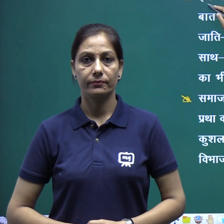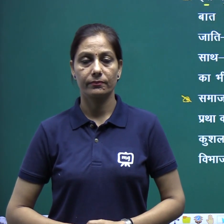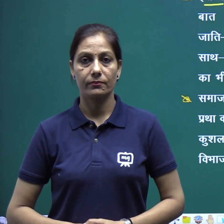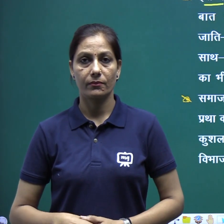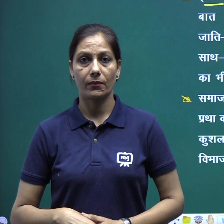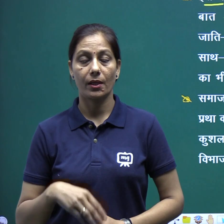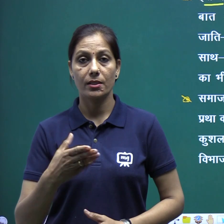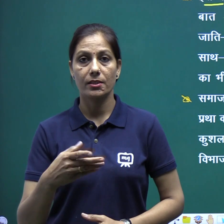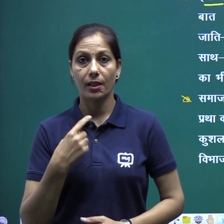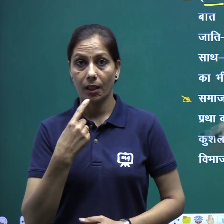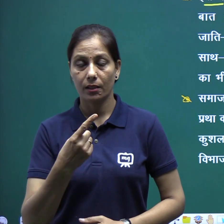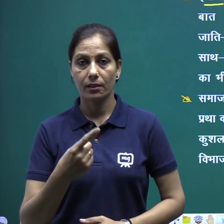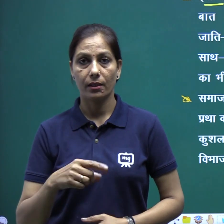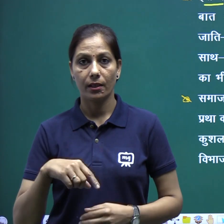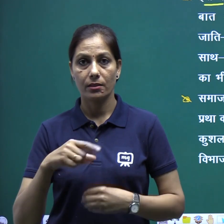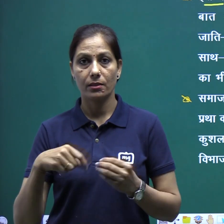इस तर्क के संबंध में